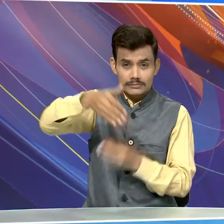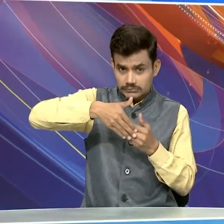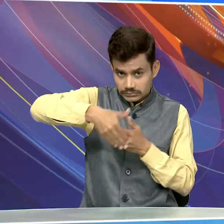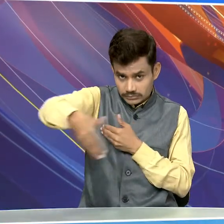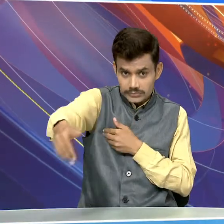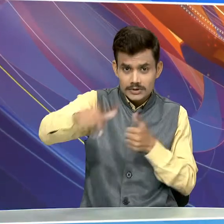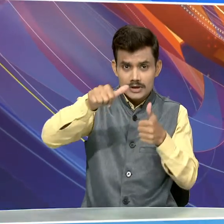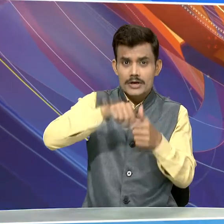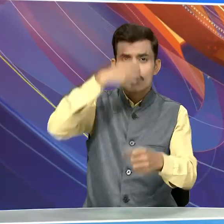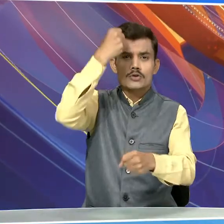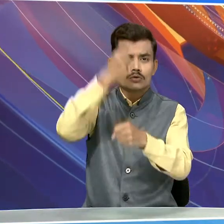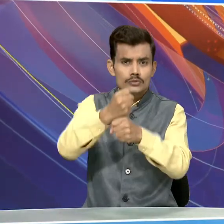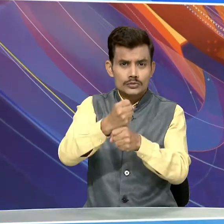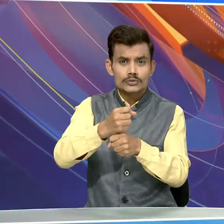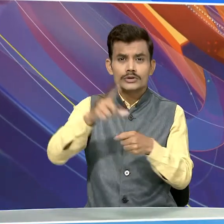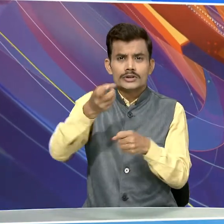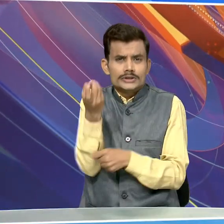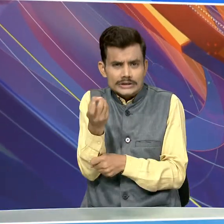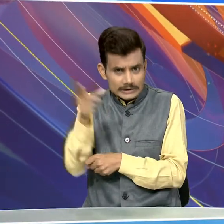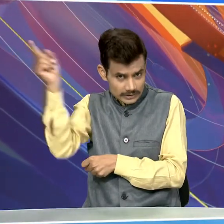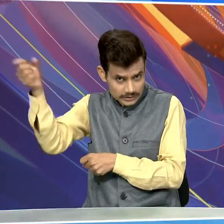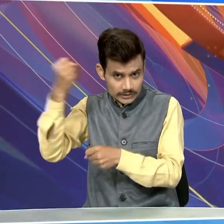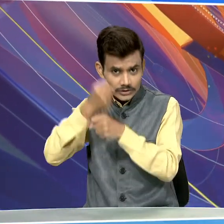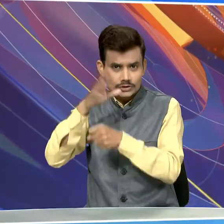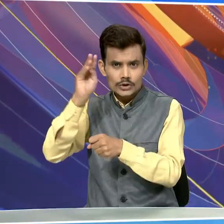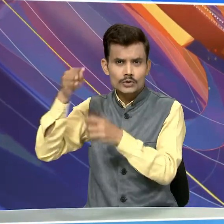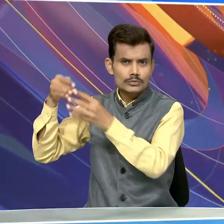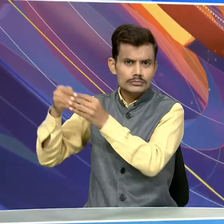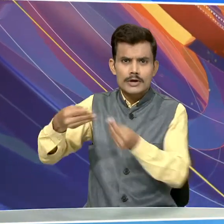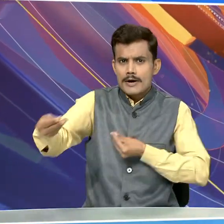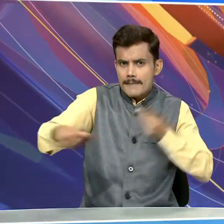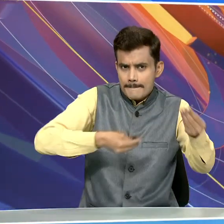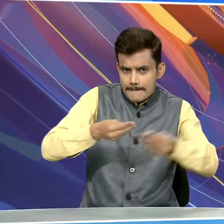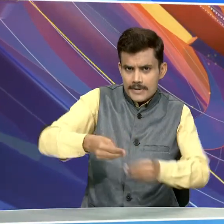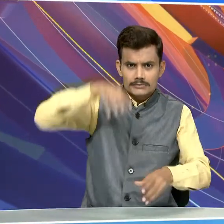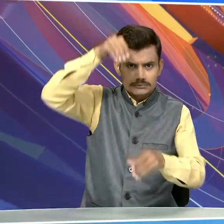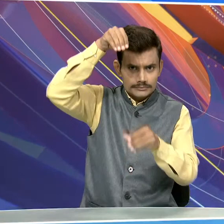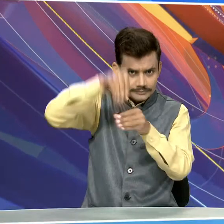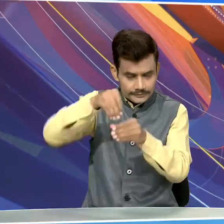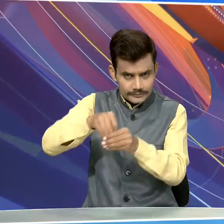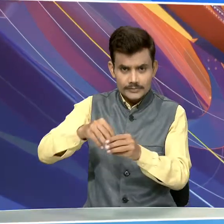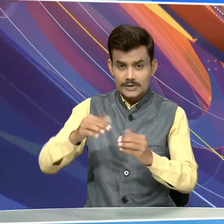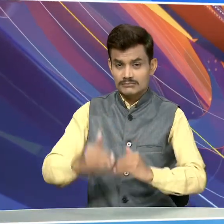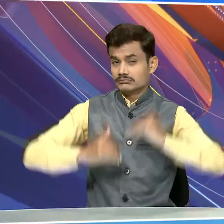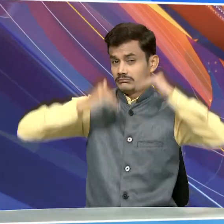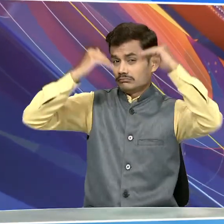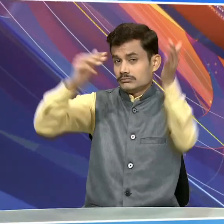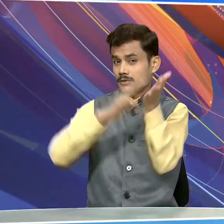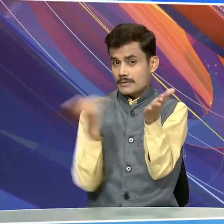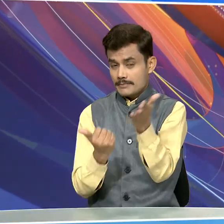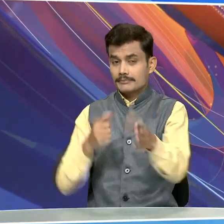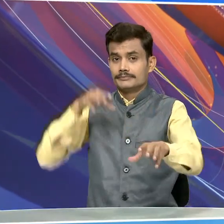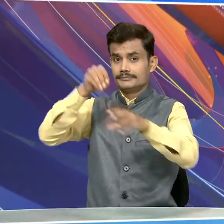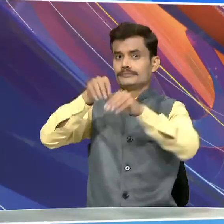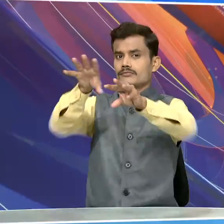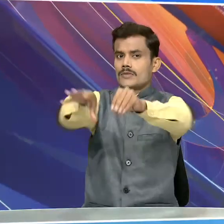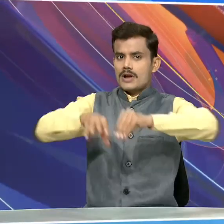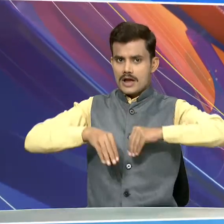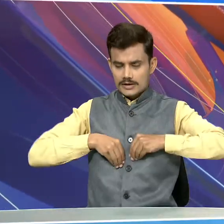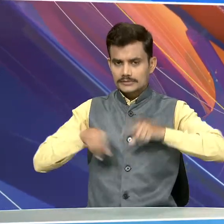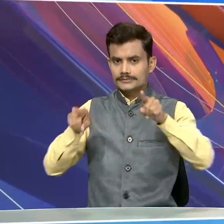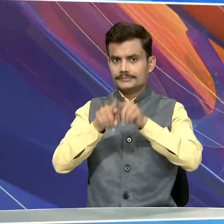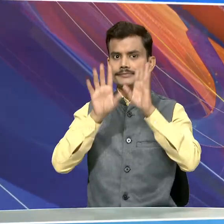आगामी अगस्त माह में जयपुर में होने वाली G20 व्यापार और निवेश मंत्री स्तरीय बैठक के दौरान अपनाया